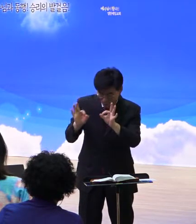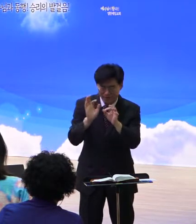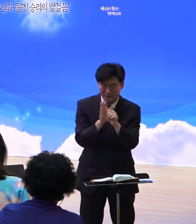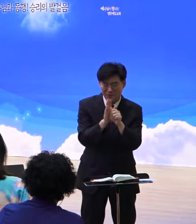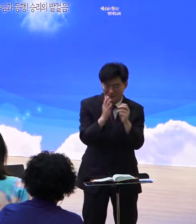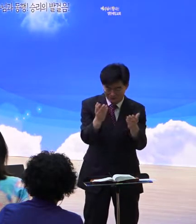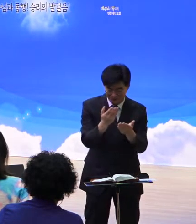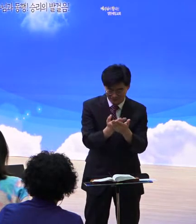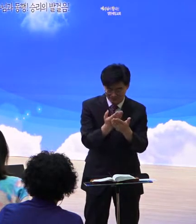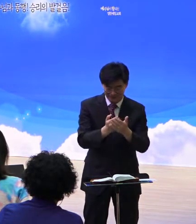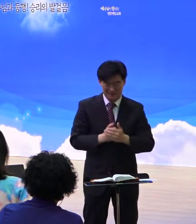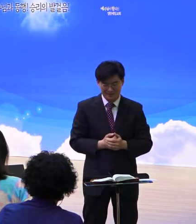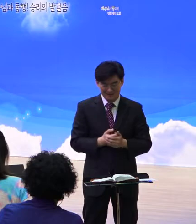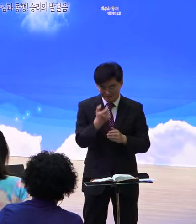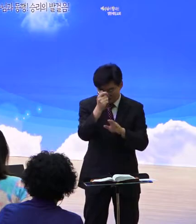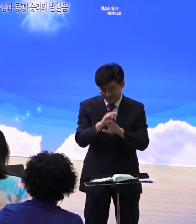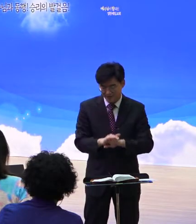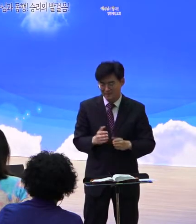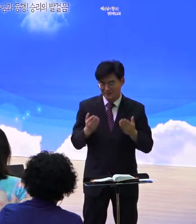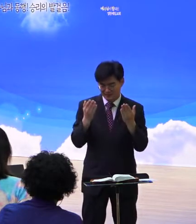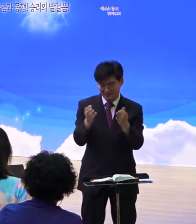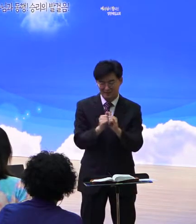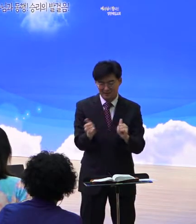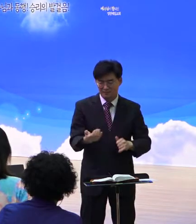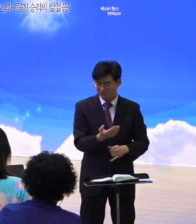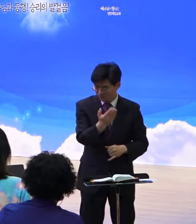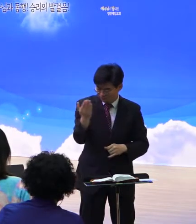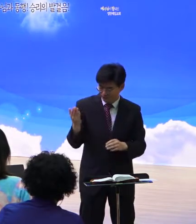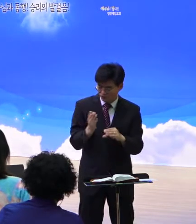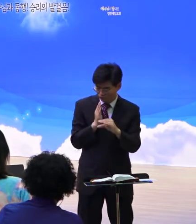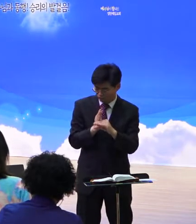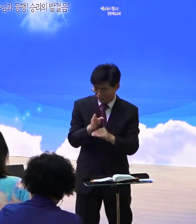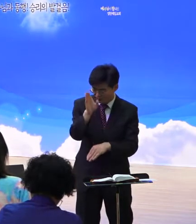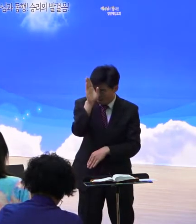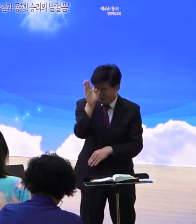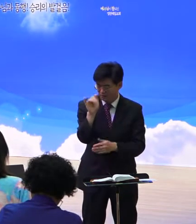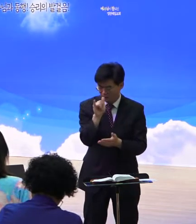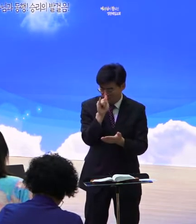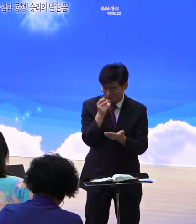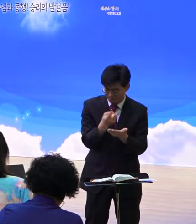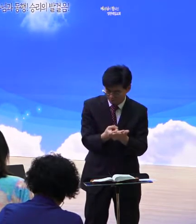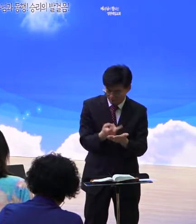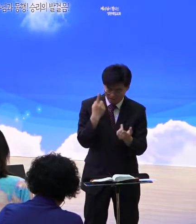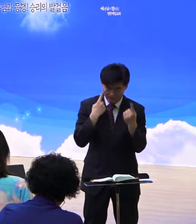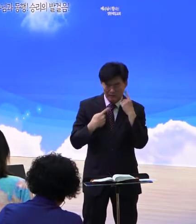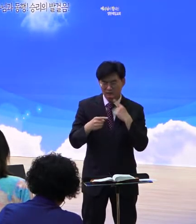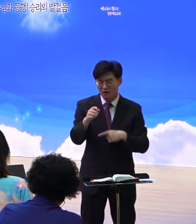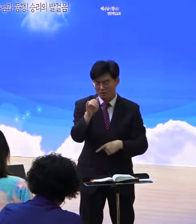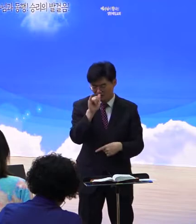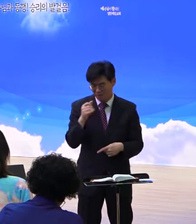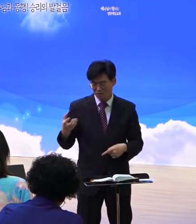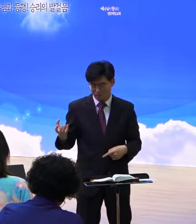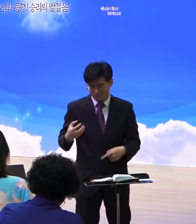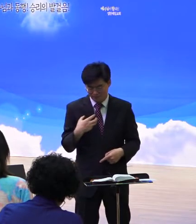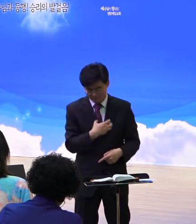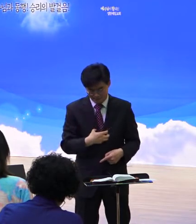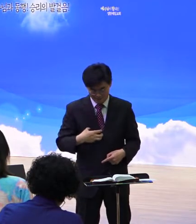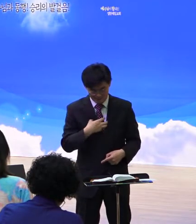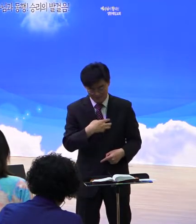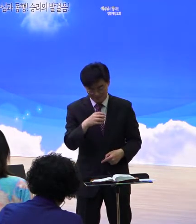예배하는 우리들 가운데 육신이 연약하여서 고통 가운데 있는 분들이 계십니다. 아버지 하나님, 머리부터